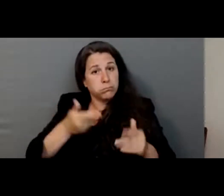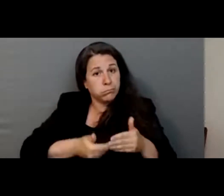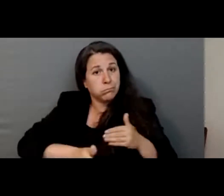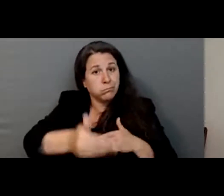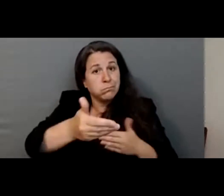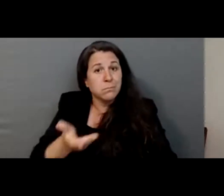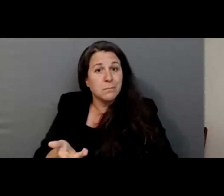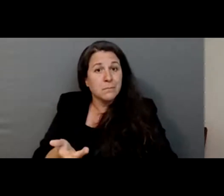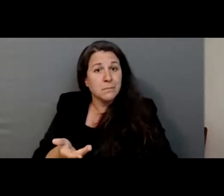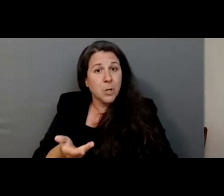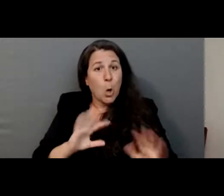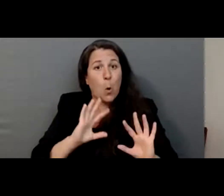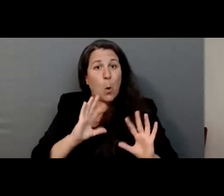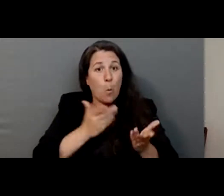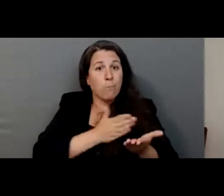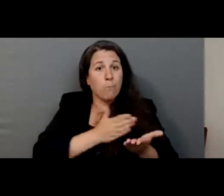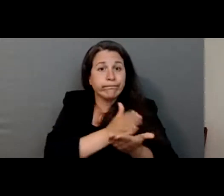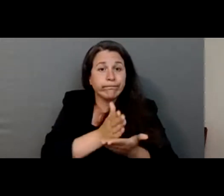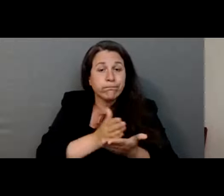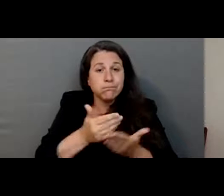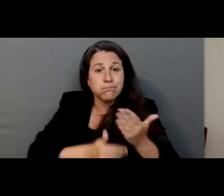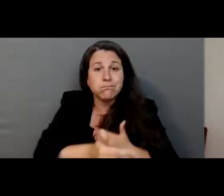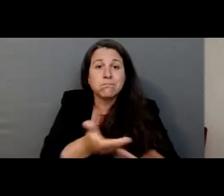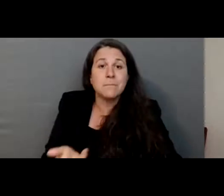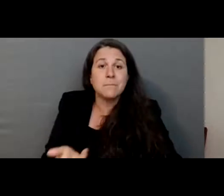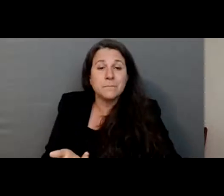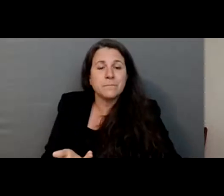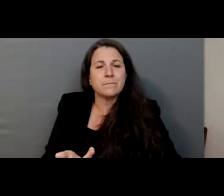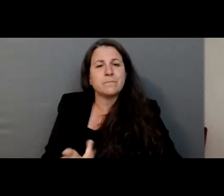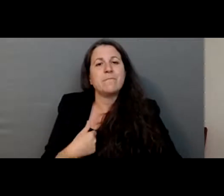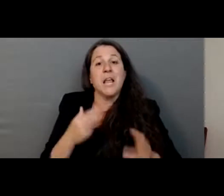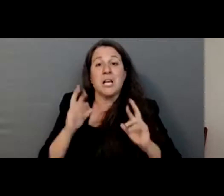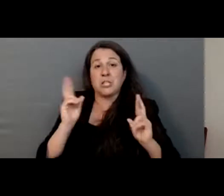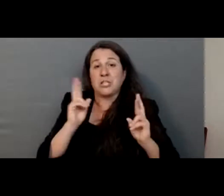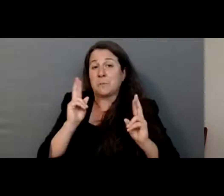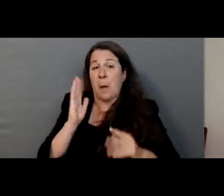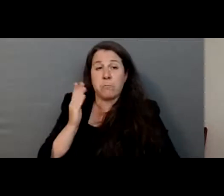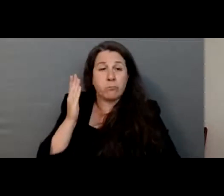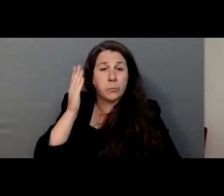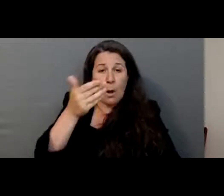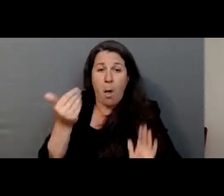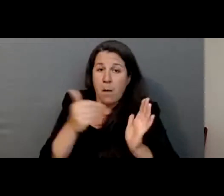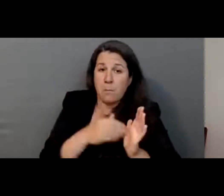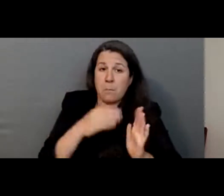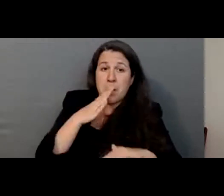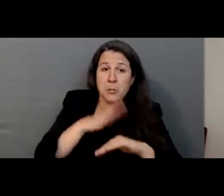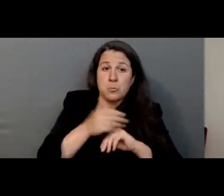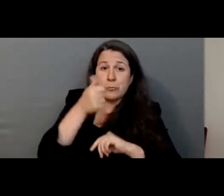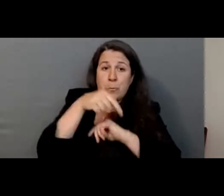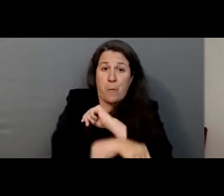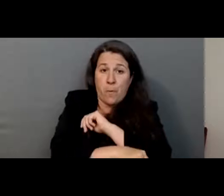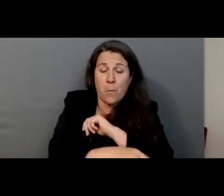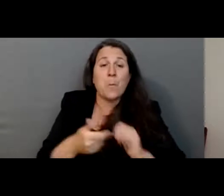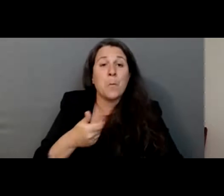en tout cas, que nous aurons l'occasion de revenir sur ces enjeux, parce que même dans le milieu de la défense des